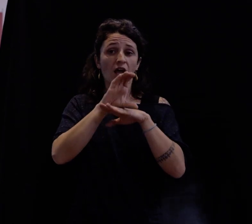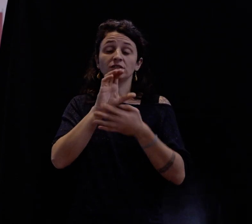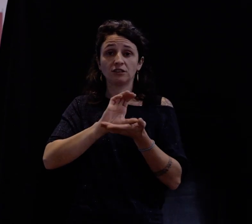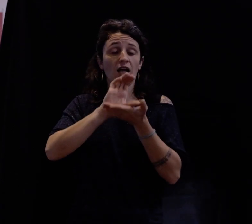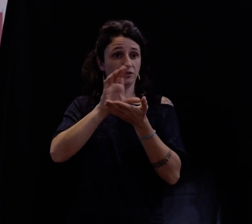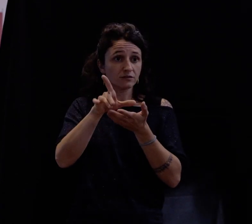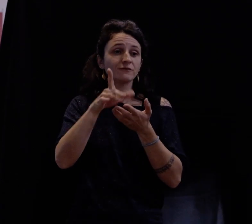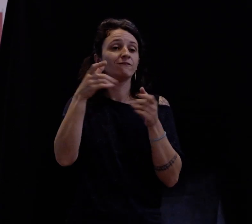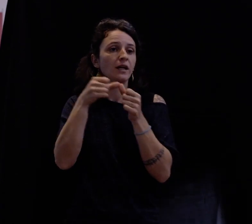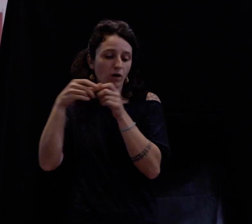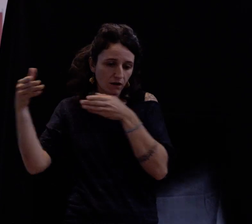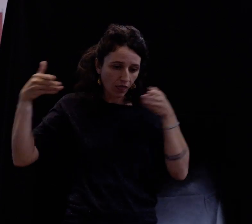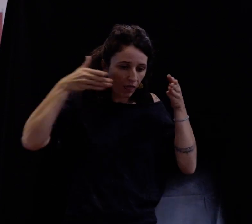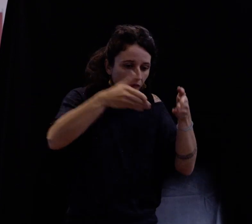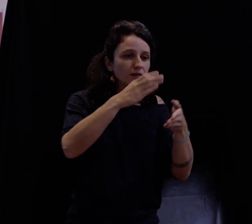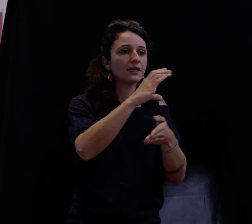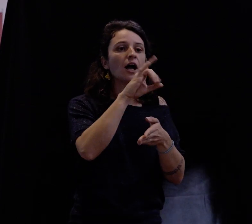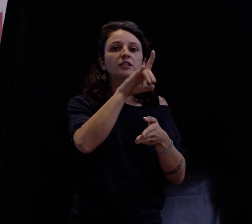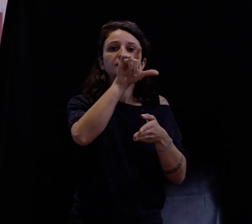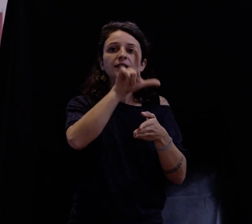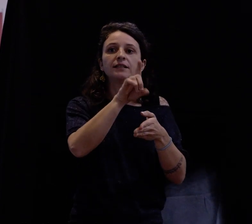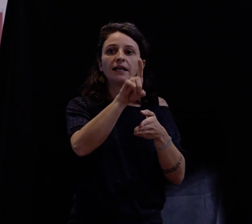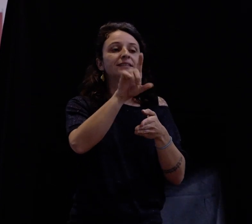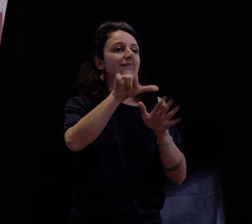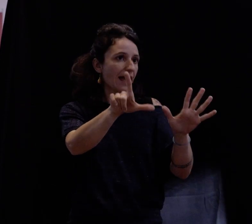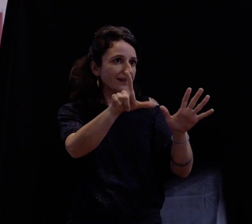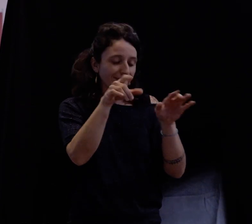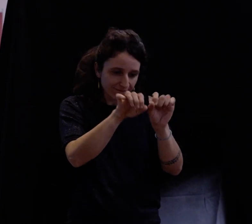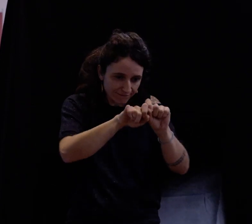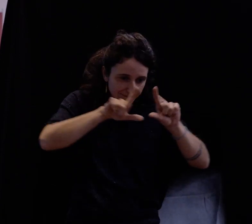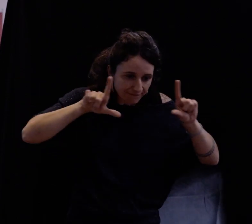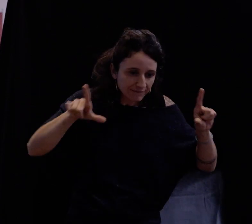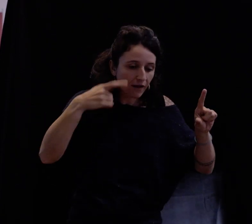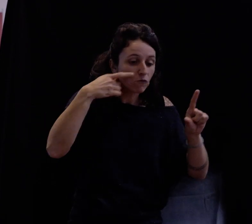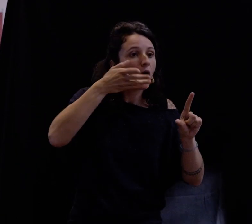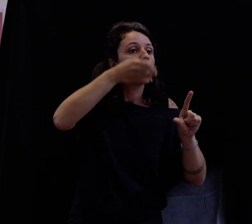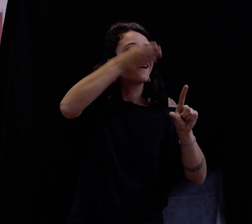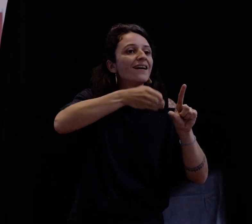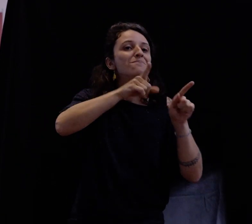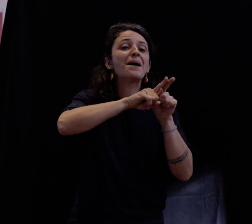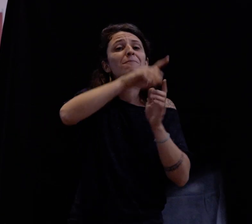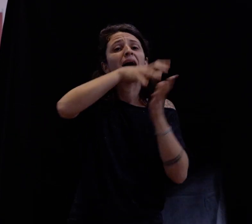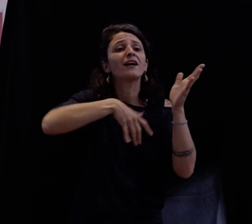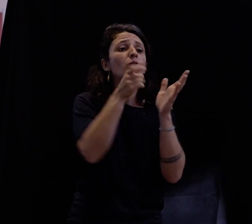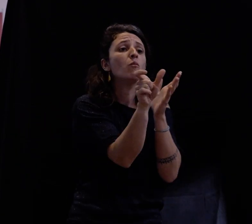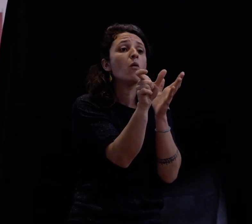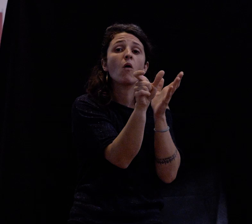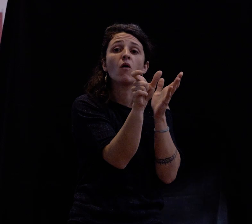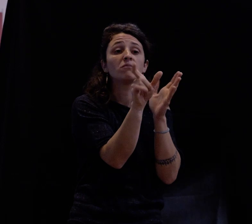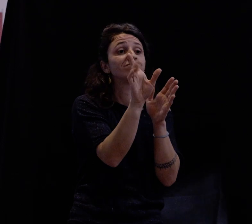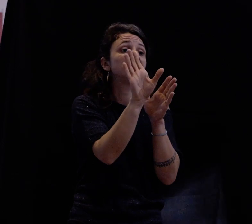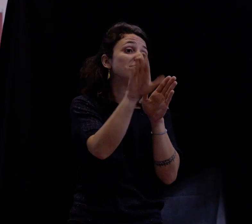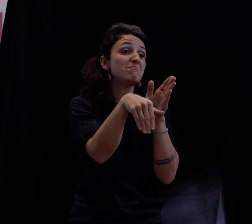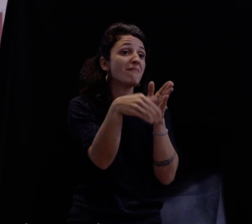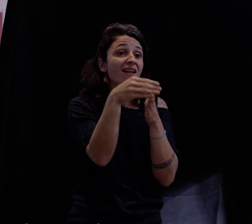le chapitre CHD7, et en fait ce qu'on va voir, c'est qu'il y a une faute d'orthographe, donc un mot qui est mal écrit. C'est vraiment ça